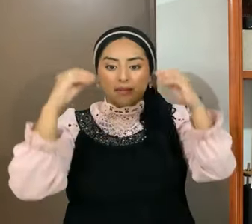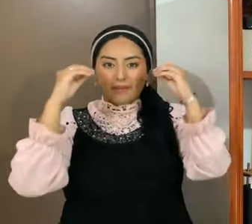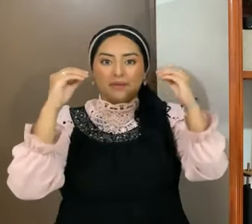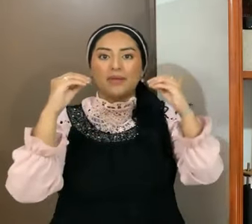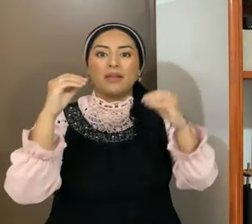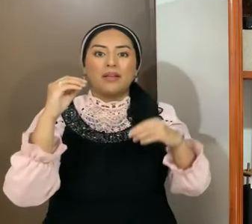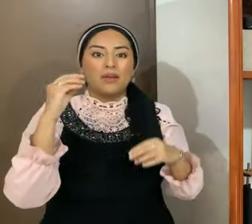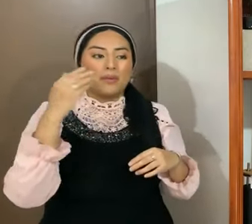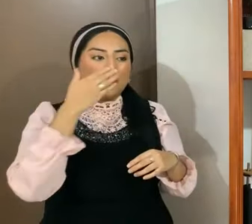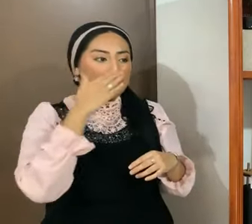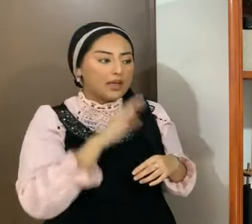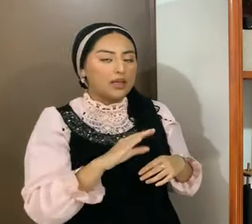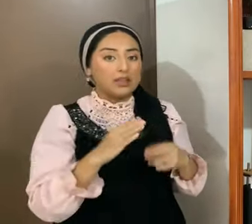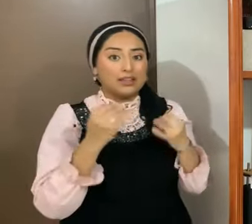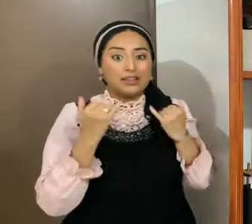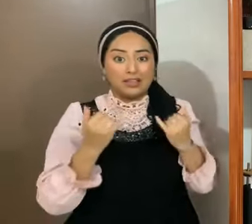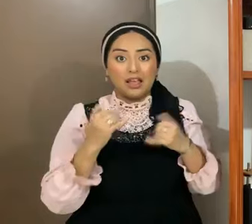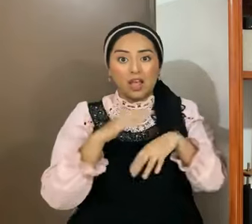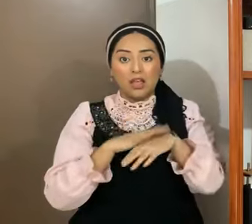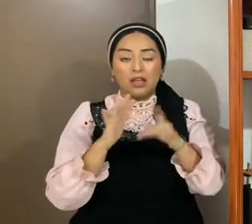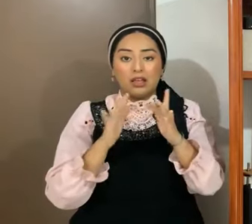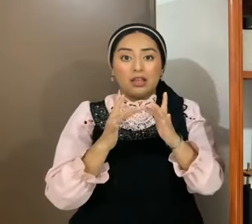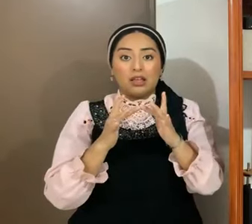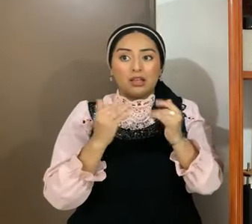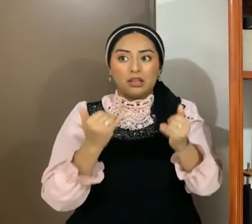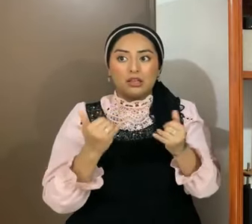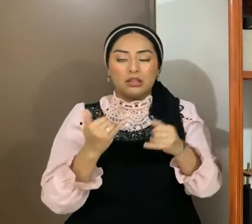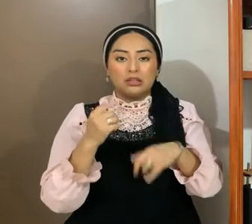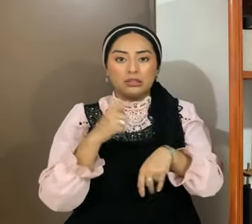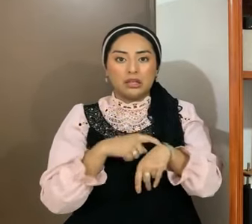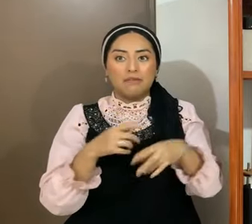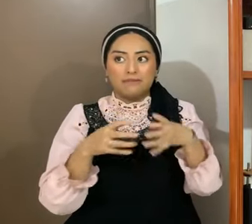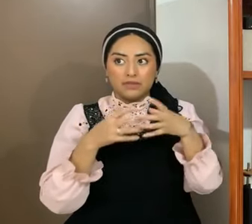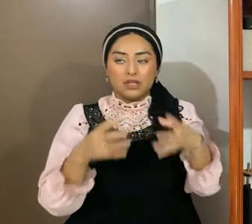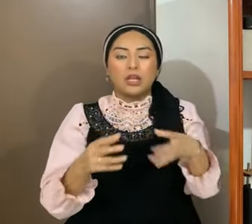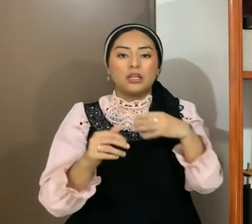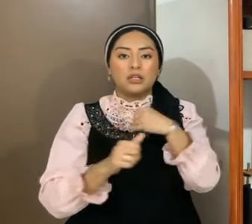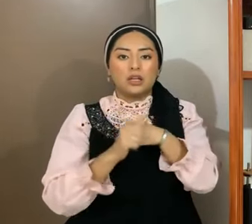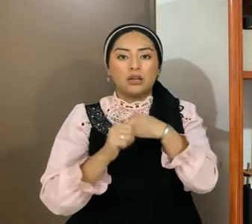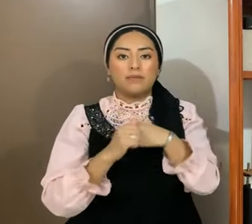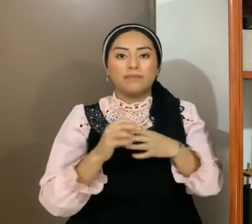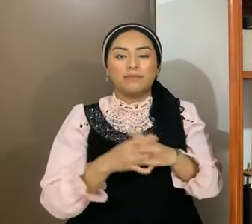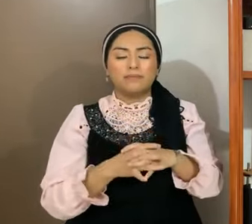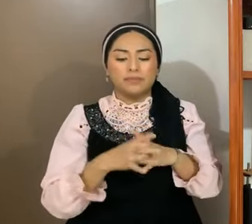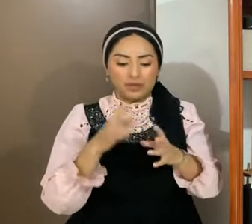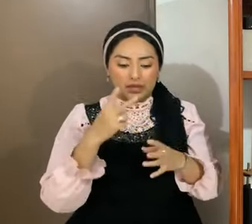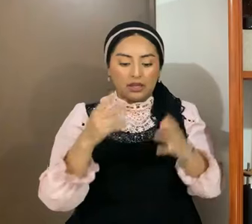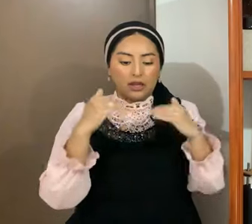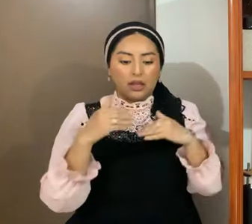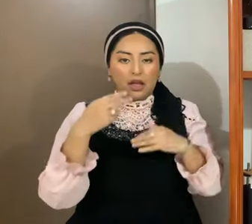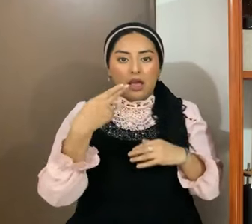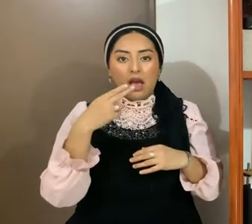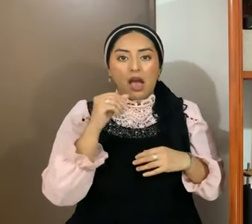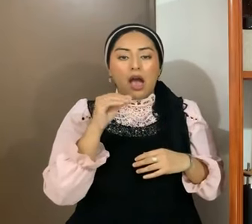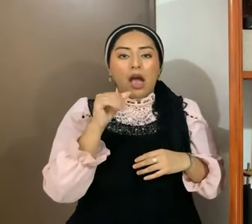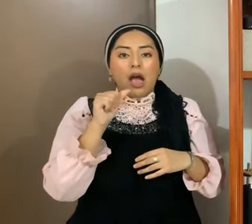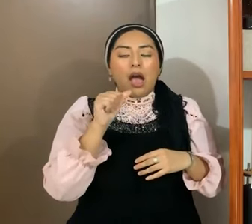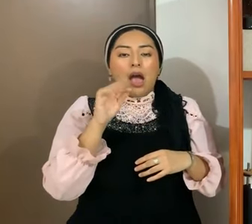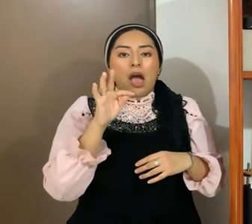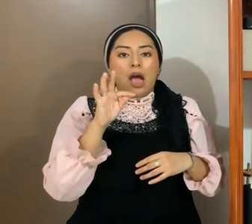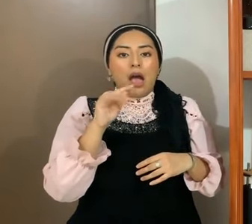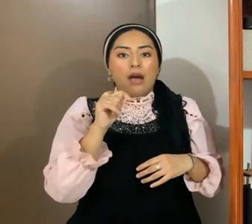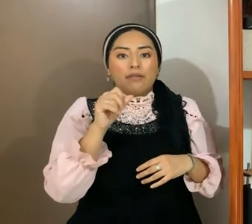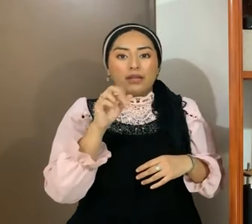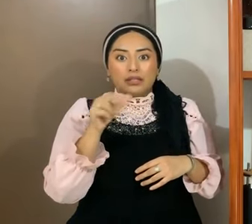doctrinas, por cosas que hay en internet, porque ahorita estamos en tiempos muy peligrosos. Vamos a la Haftará con esta introducción.